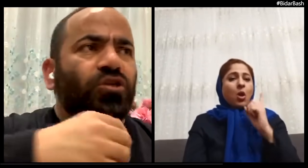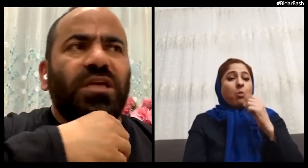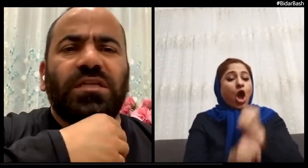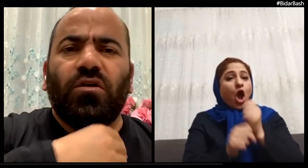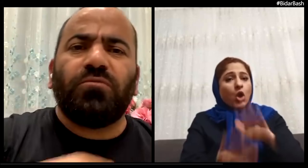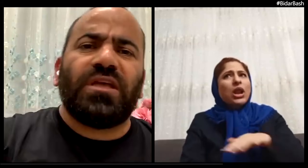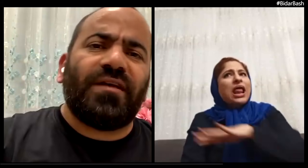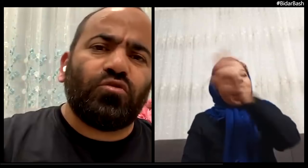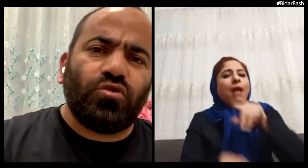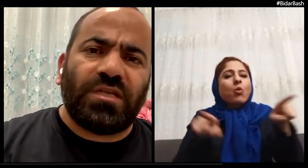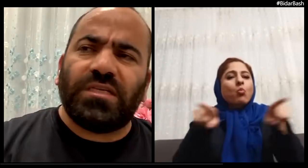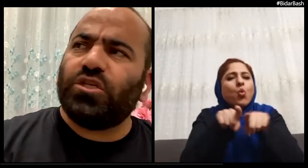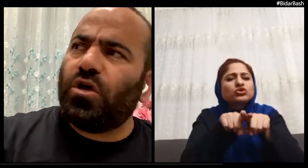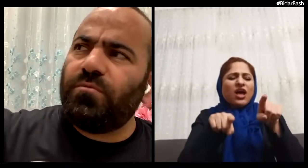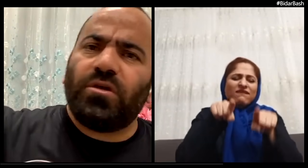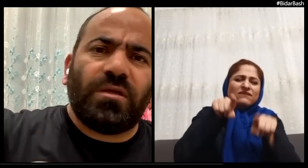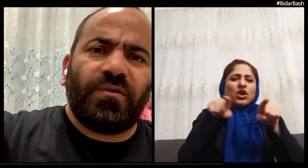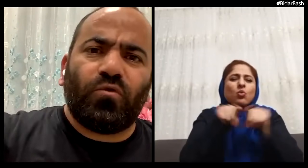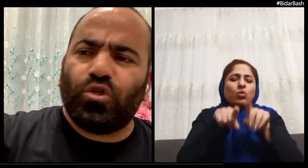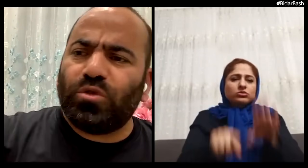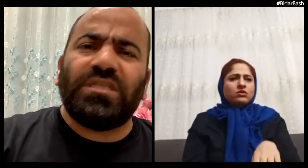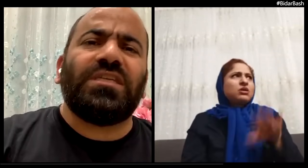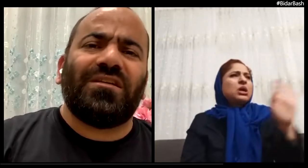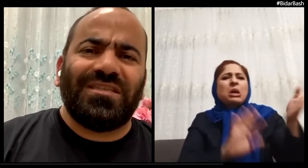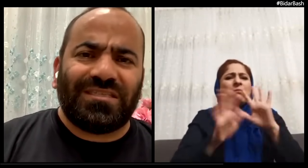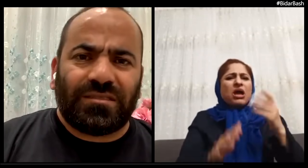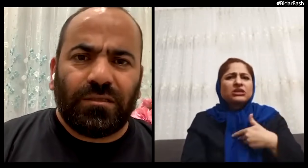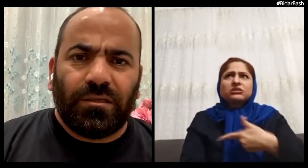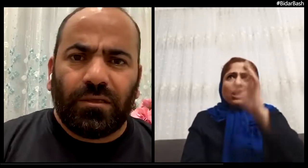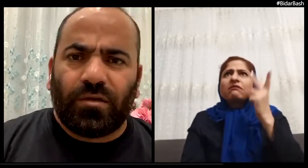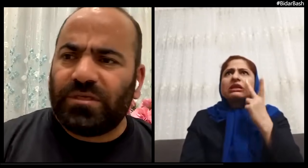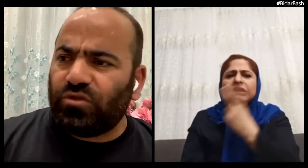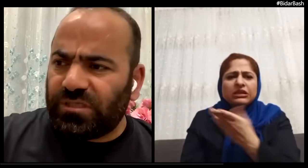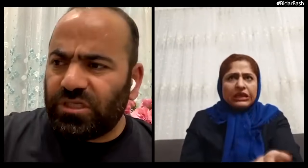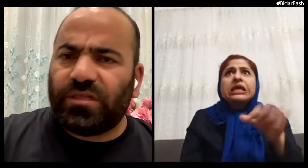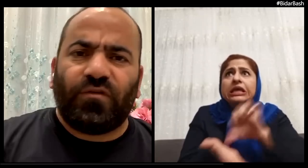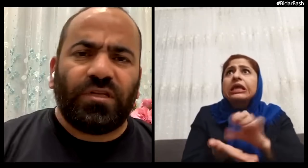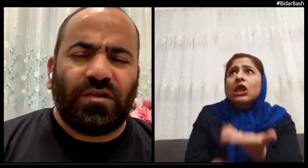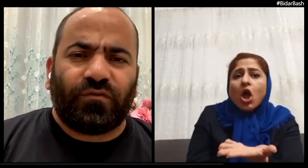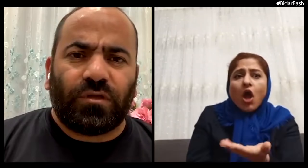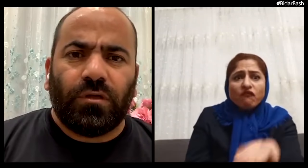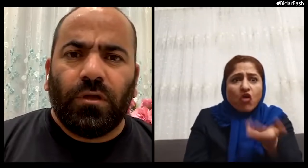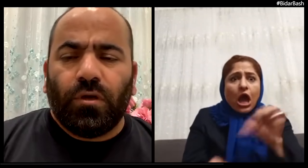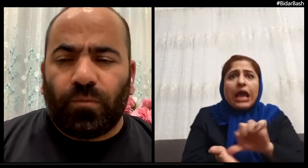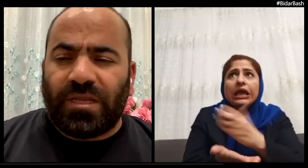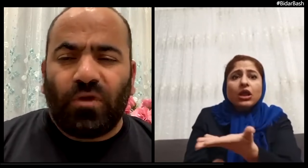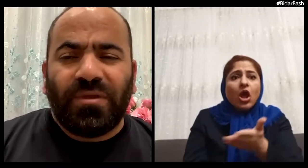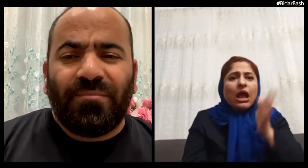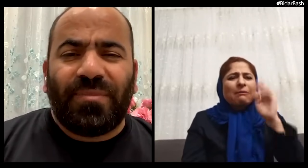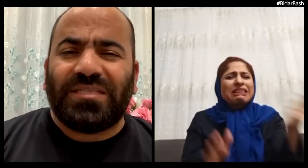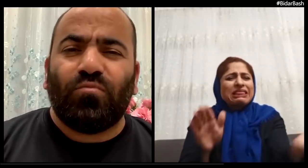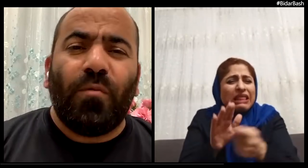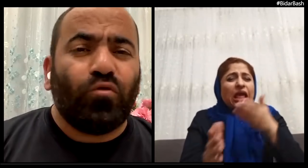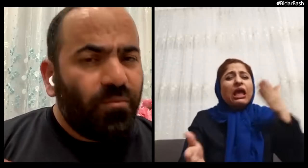یه بخشی اصلا نگاه بی‌توجهی شده، اصلا یه جاهایی میره آدم فکر میکنه جزء ایران نیست، میگم مثلا اونجا اصلا چه اتفاقی نیفتاده. خب یعنی